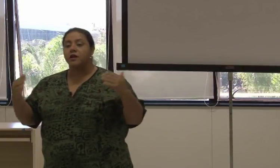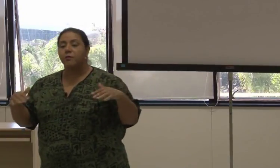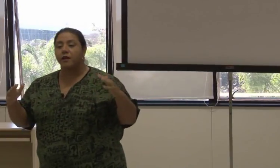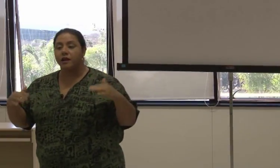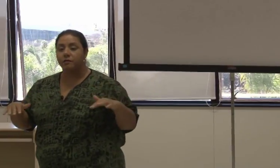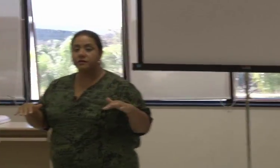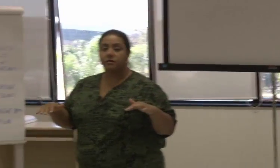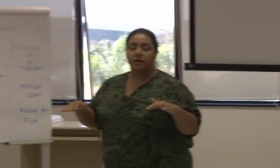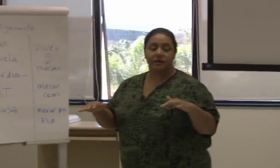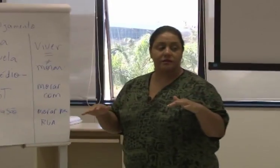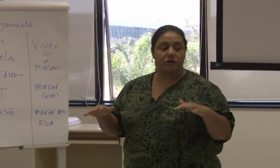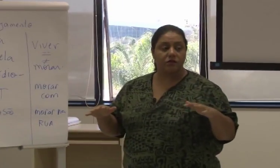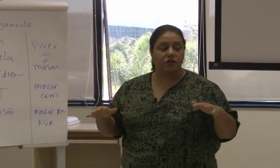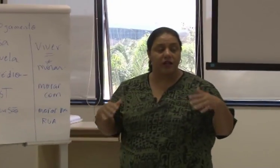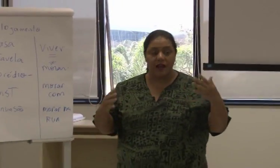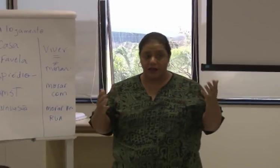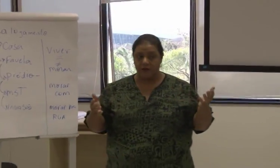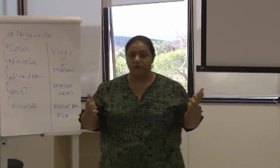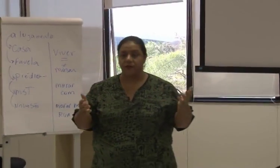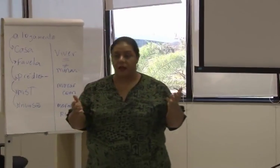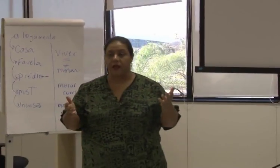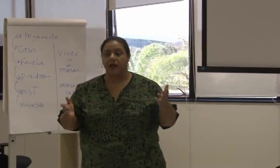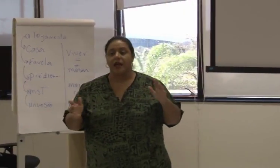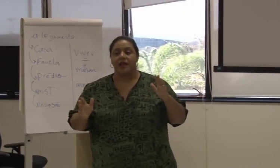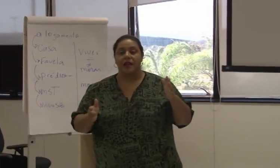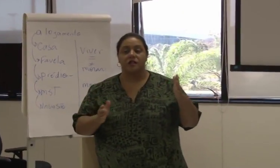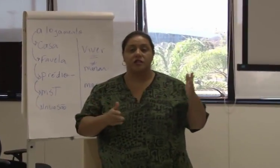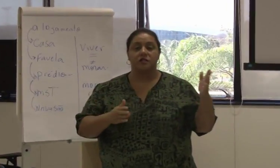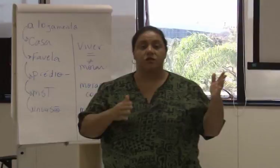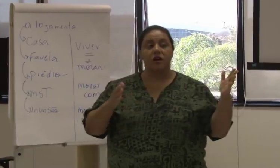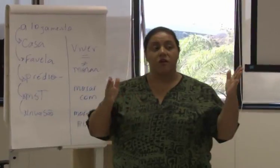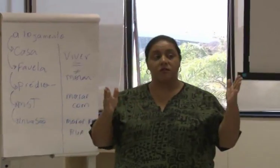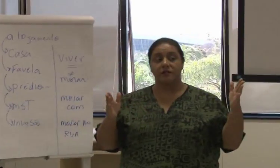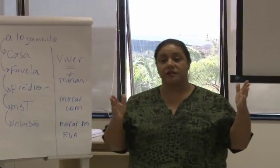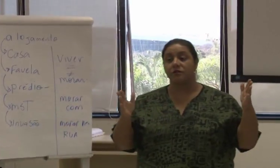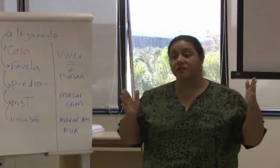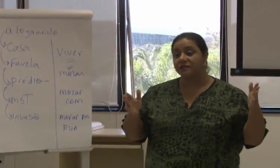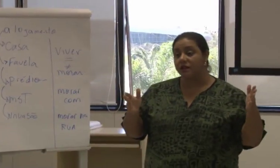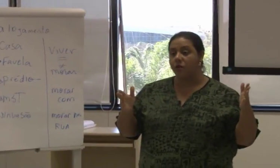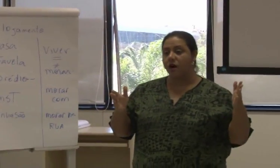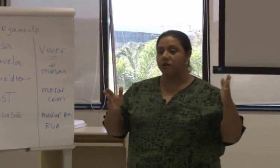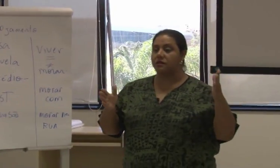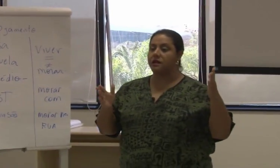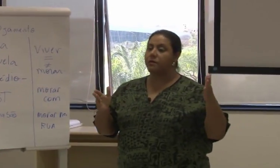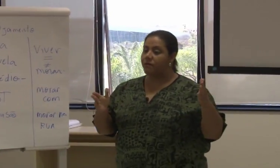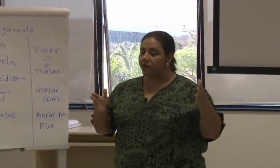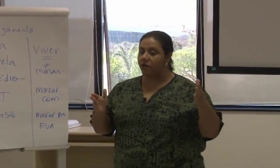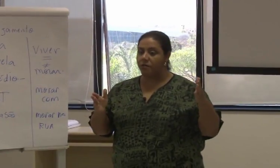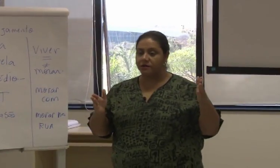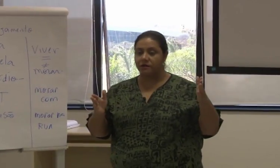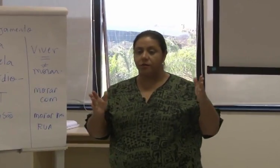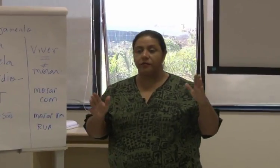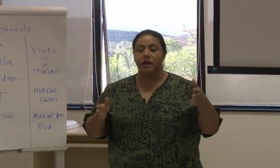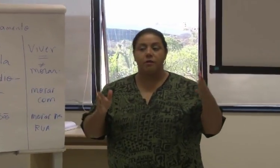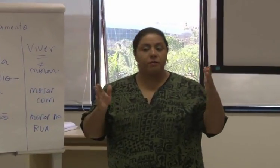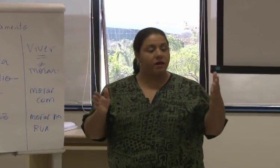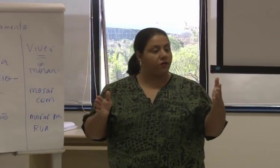o ProLibras é uma questão de lei, né? E ele tinha só que acontecer durante 5 anos, até a primeira formação. A primeira